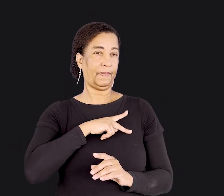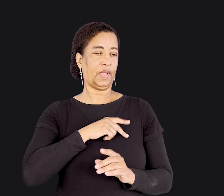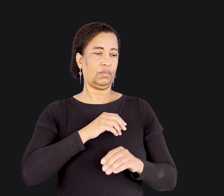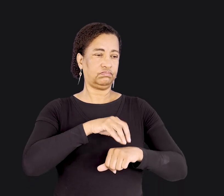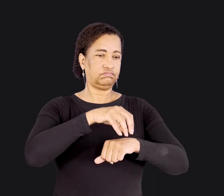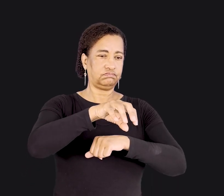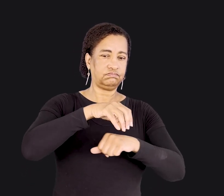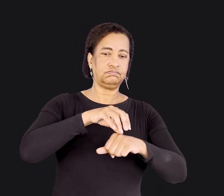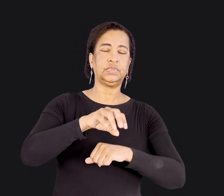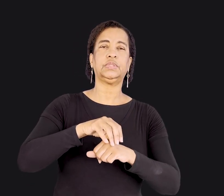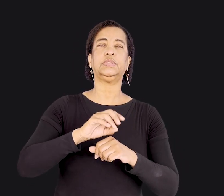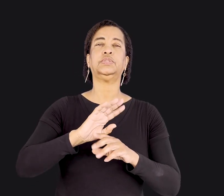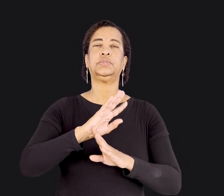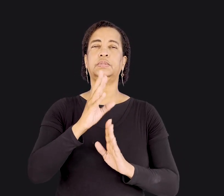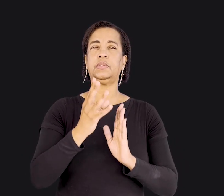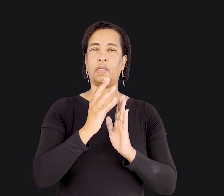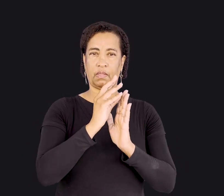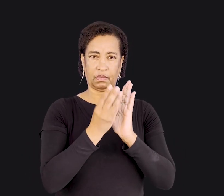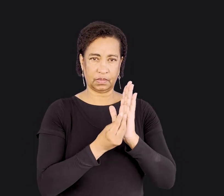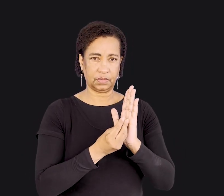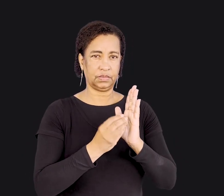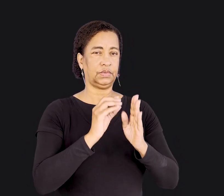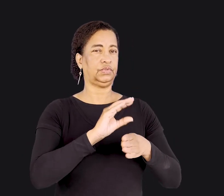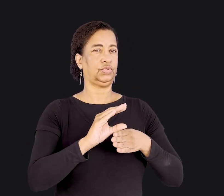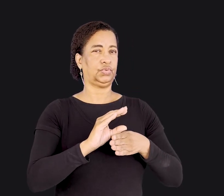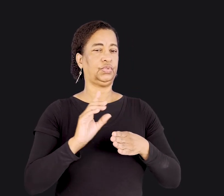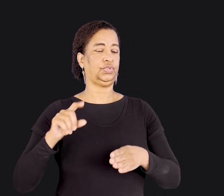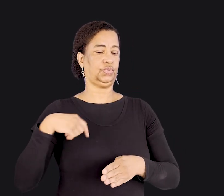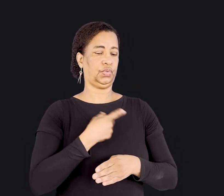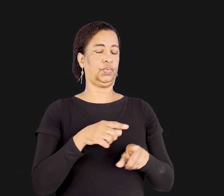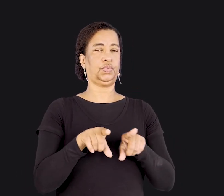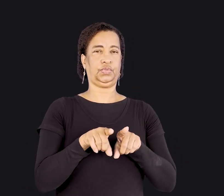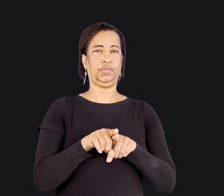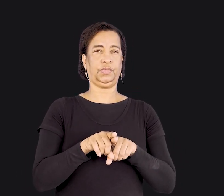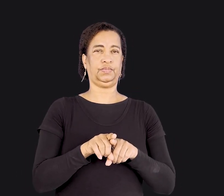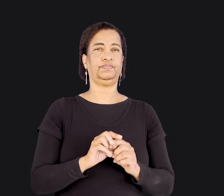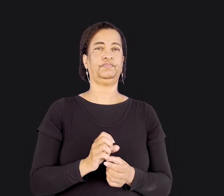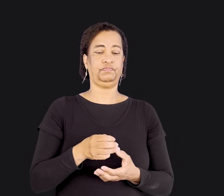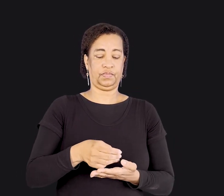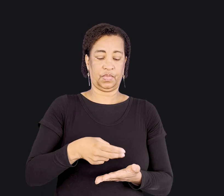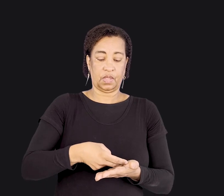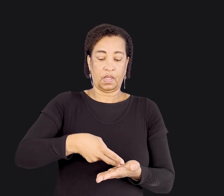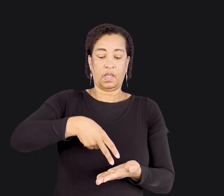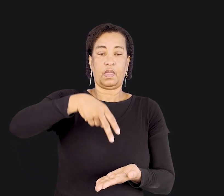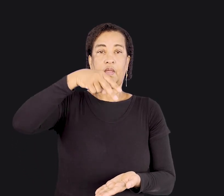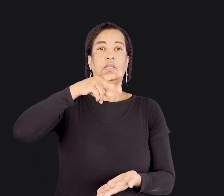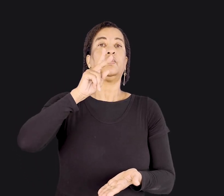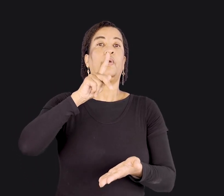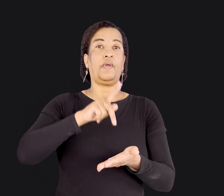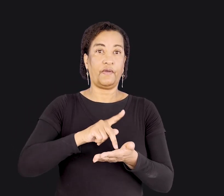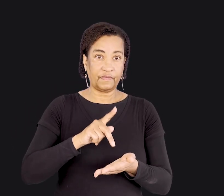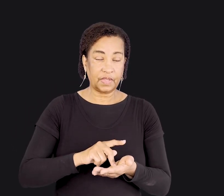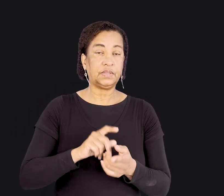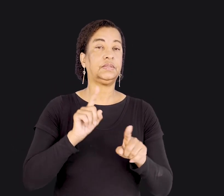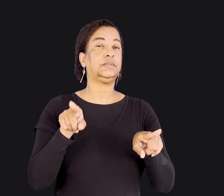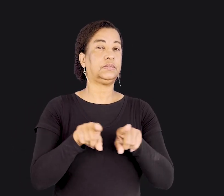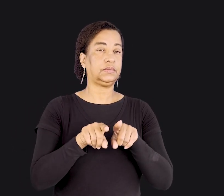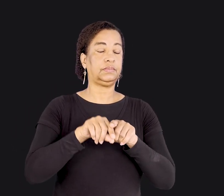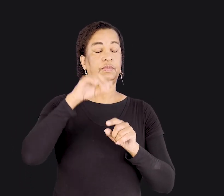Coríntios e conosco também. A ressurreição é mais uma das verdades espirituais citadas por Paulo como solução para os problemas da